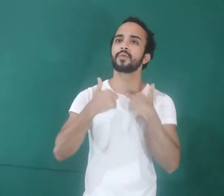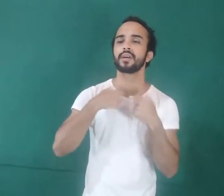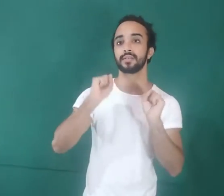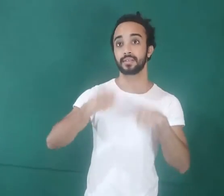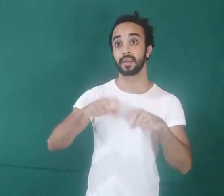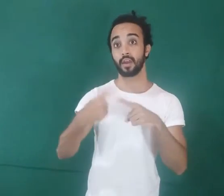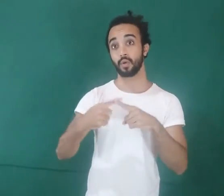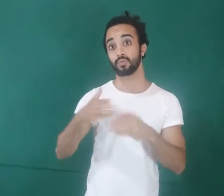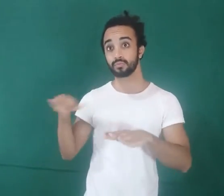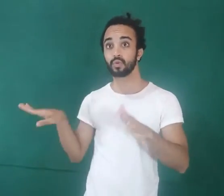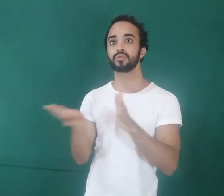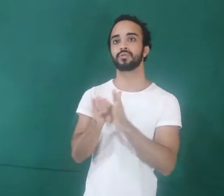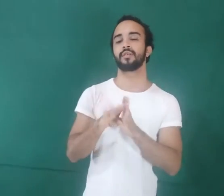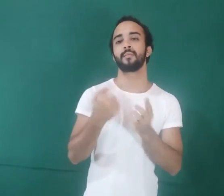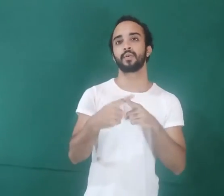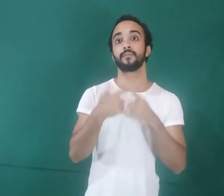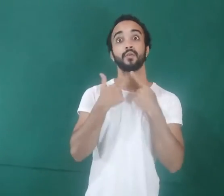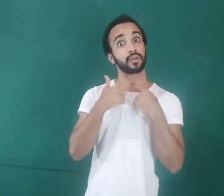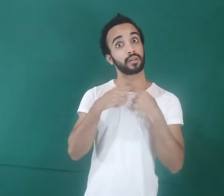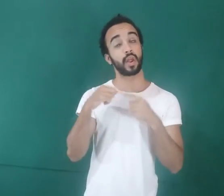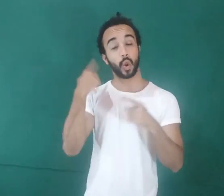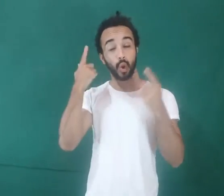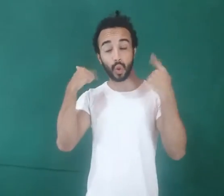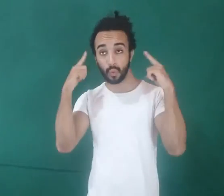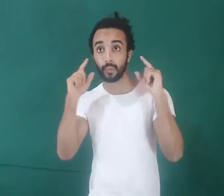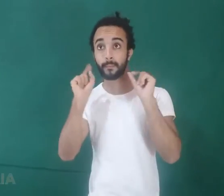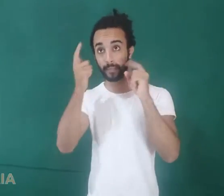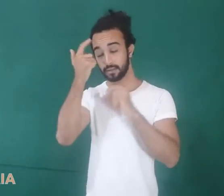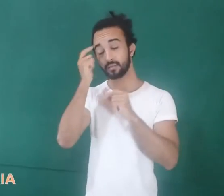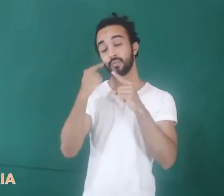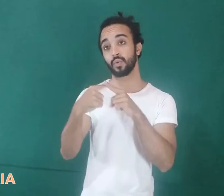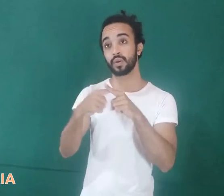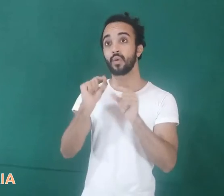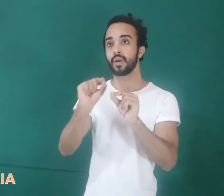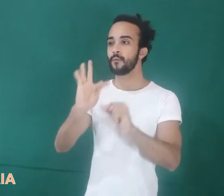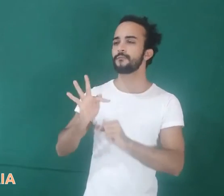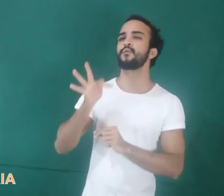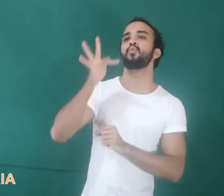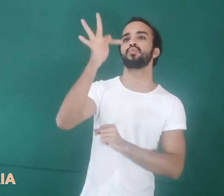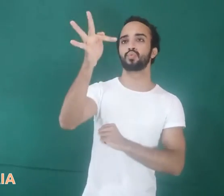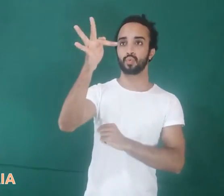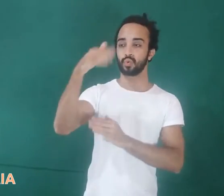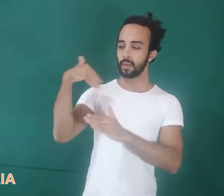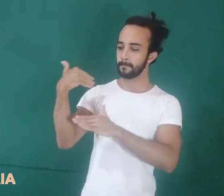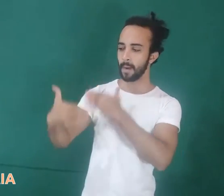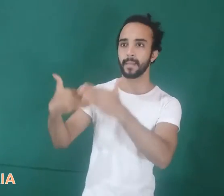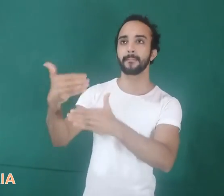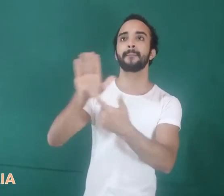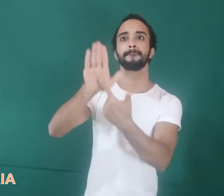Eu cheguei nesse lugar por desejo. É muito louco a gente pensar sobre isso, porque é um futuro que se desdobra à nossa frente, né? E para mim, pessoalmente, é um